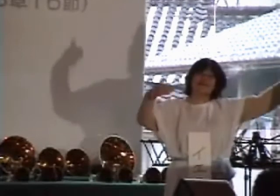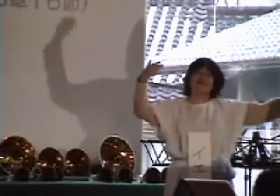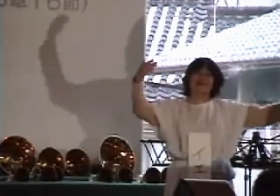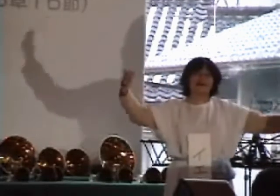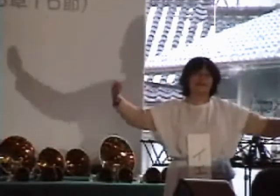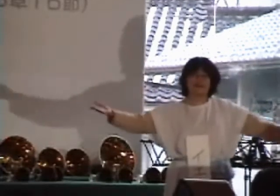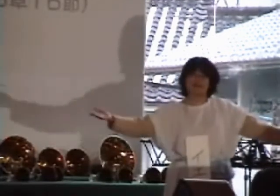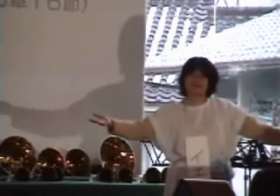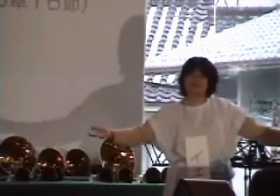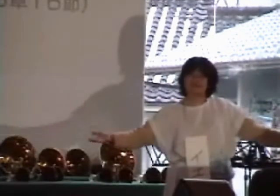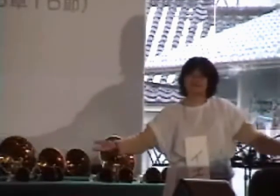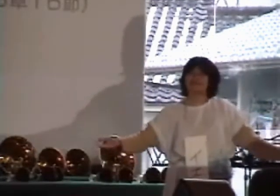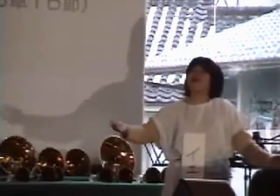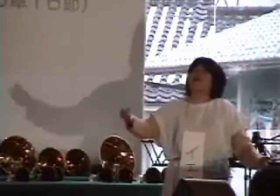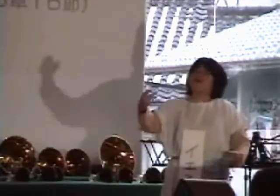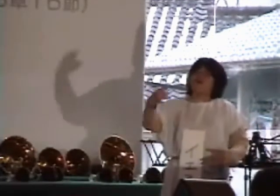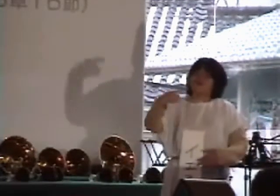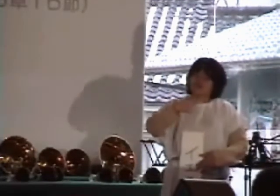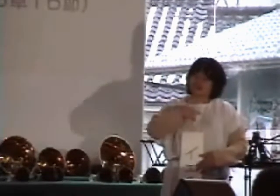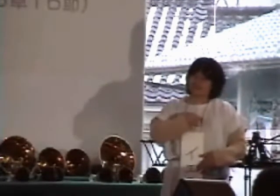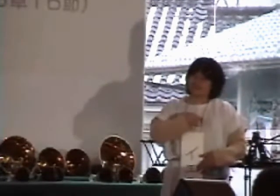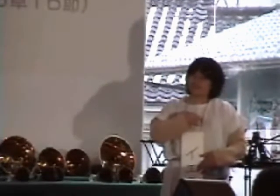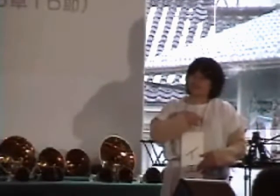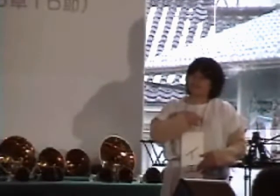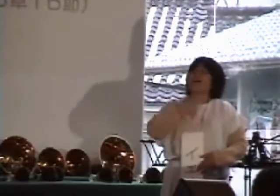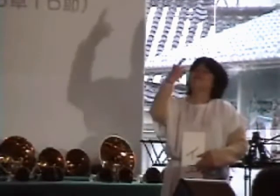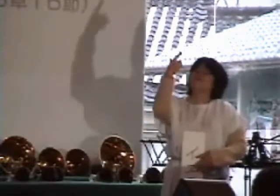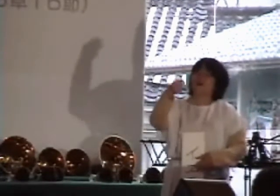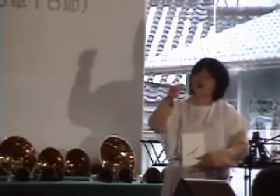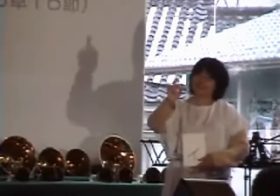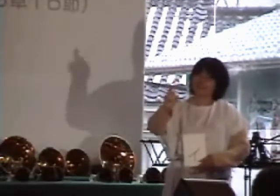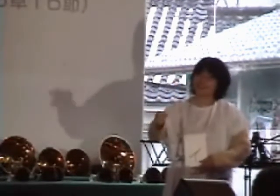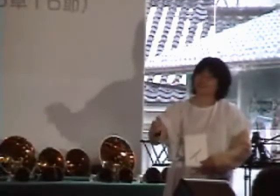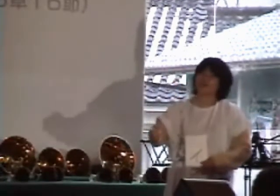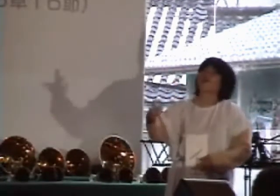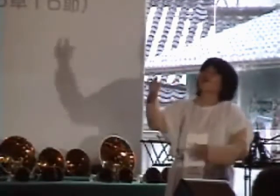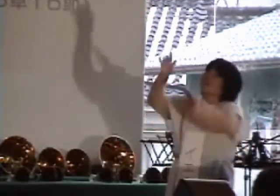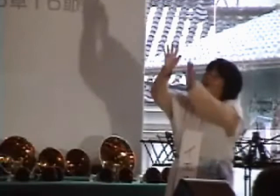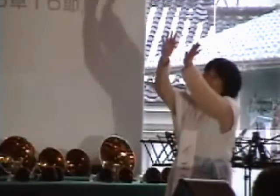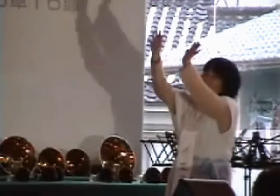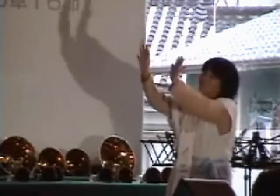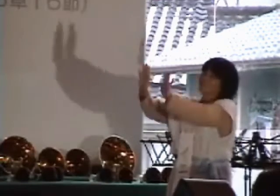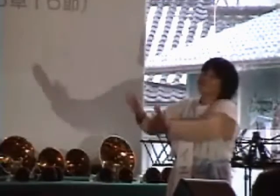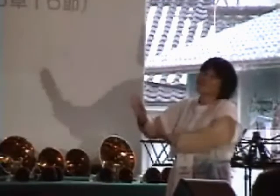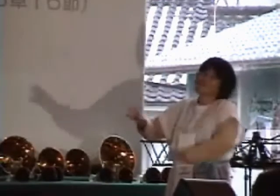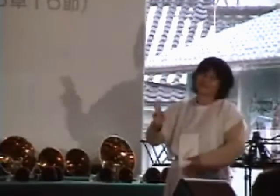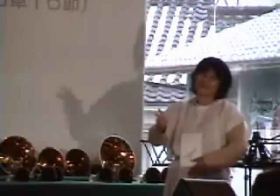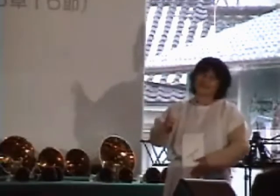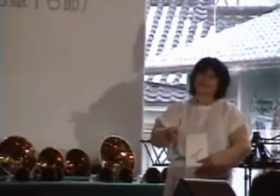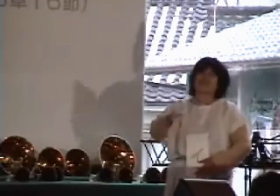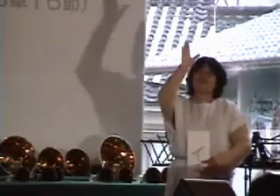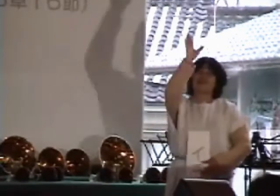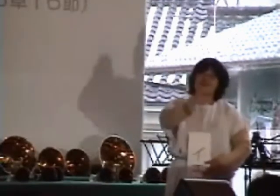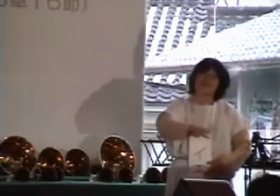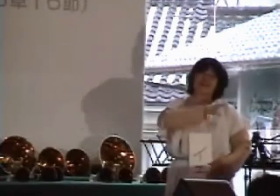上であげられなければならないとイエス様が約束されました。それ